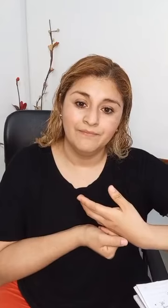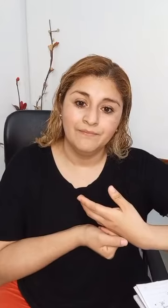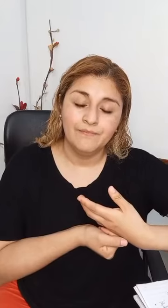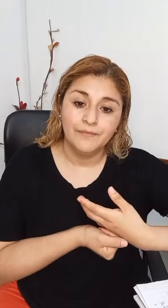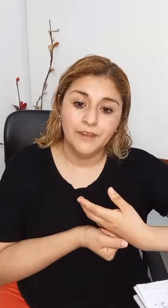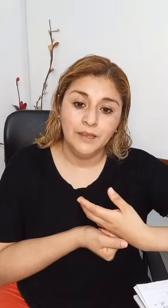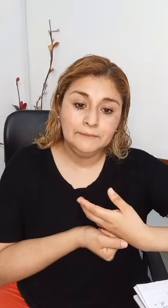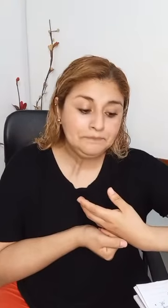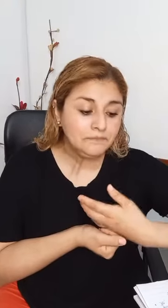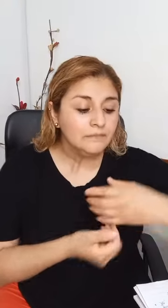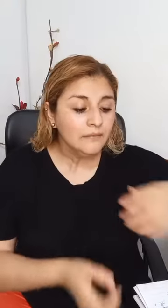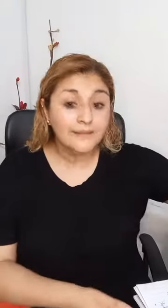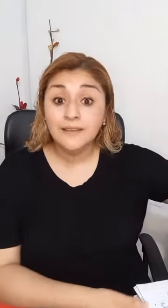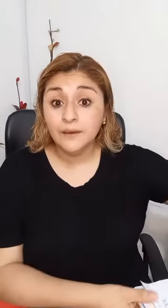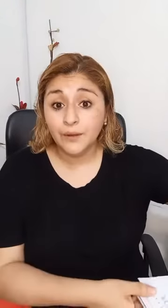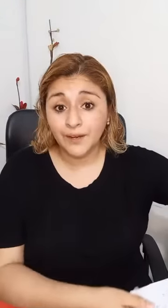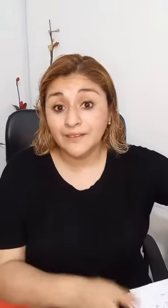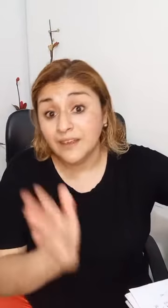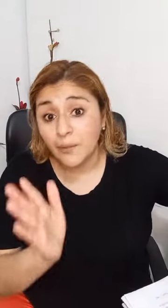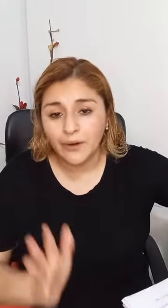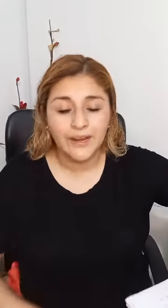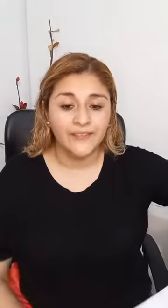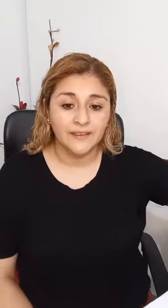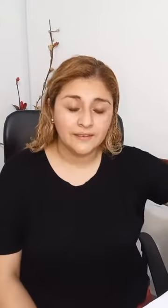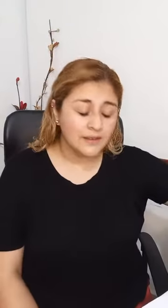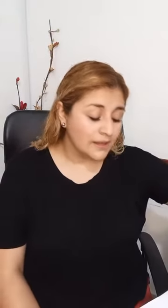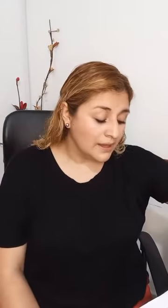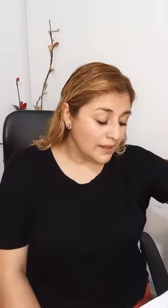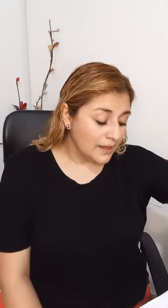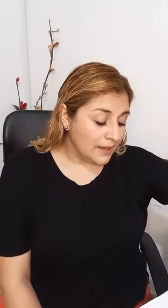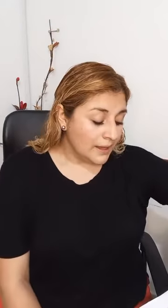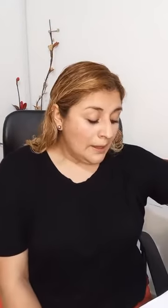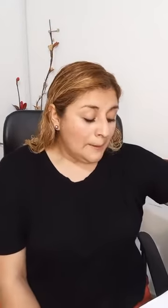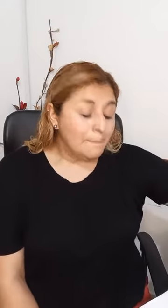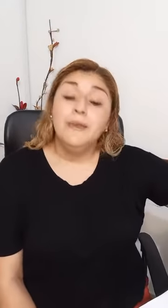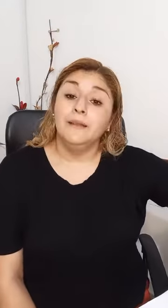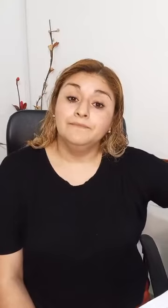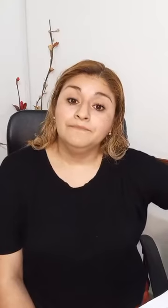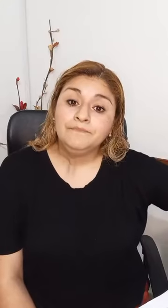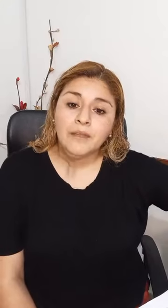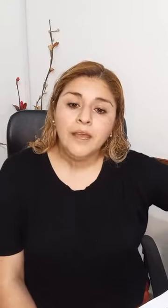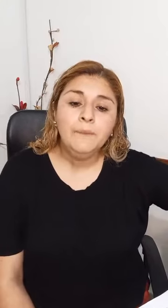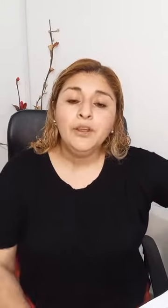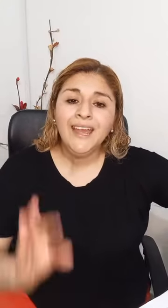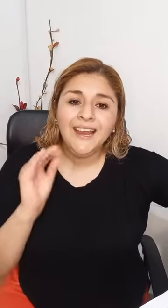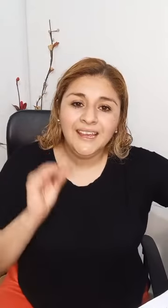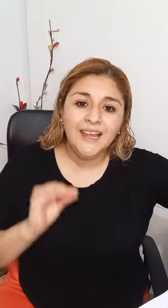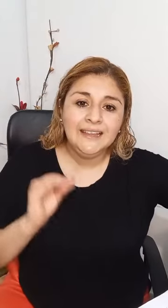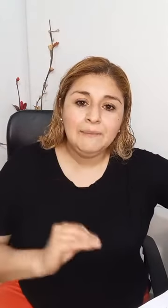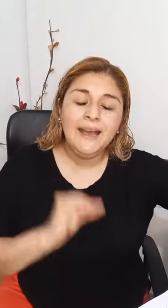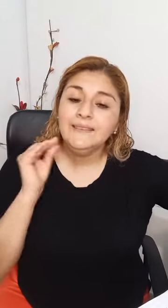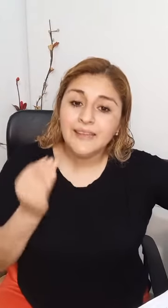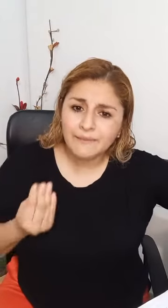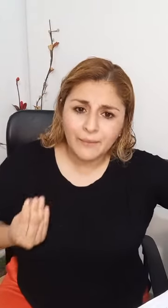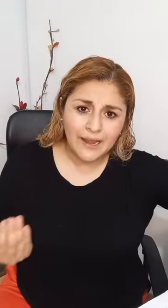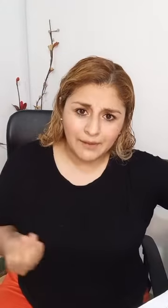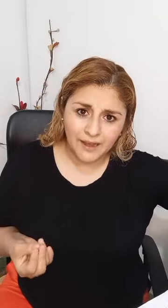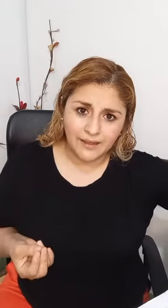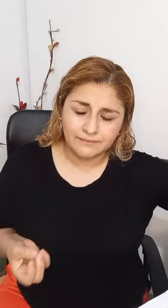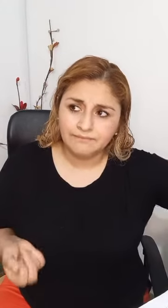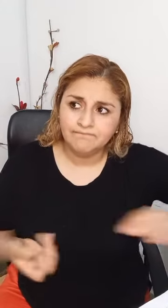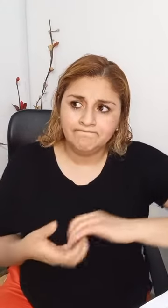ver. ¿Sí? Así que, bueno, gracias a Dios por los lentes. Bien. ¿Y por qué elegí el tema y si